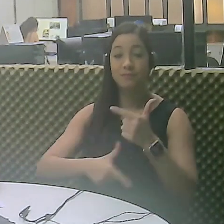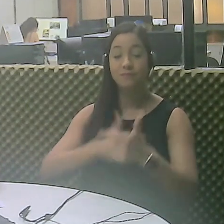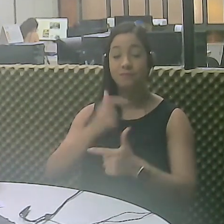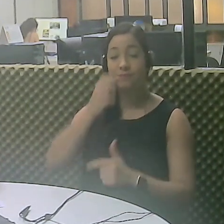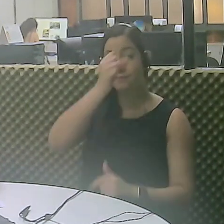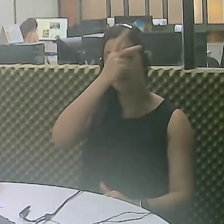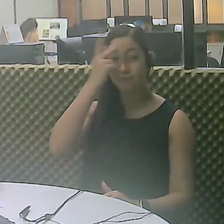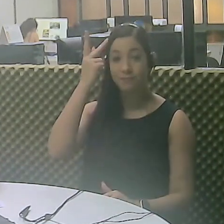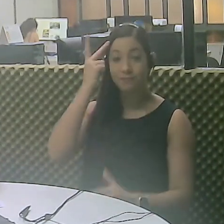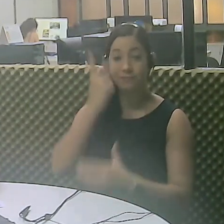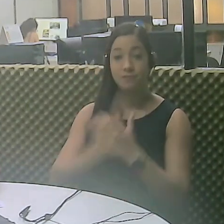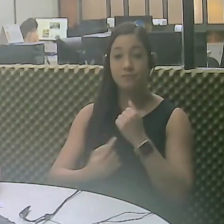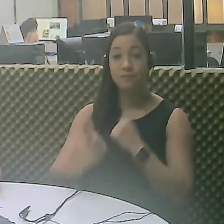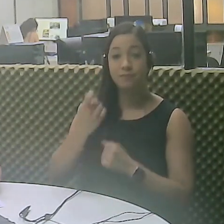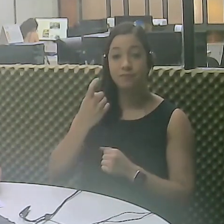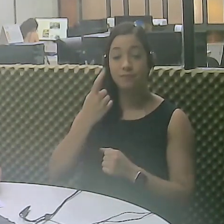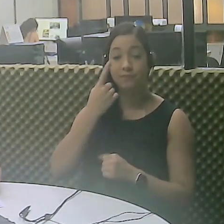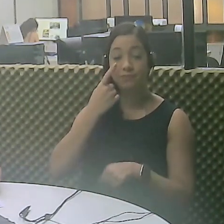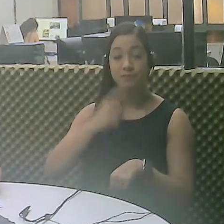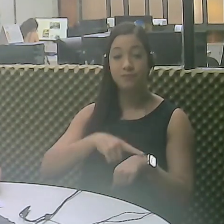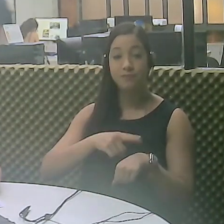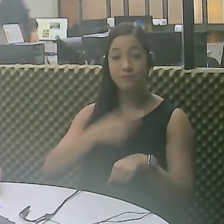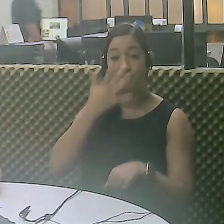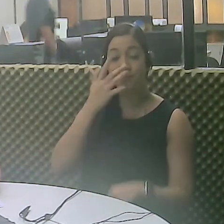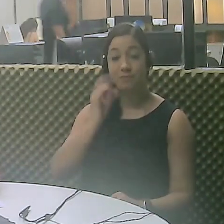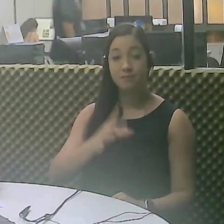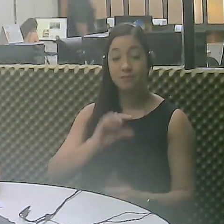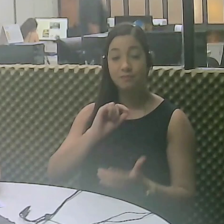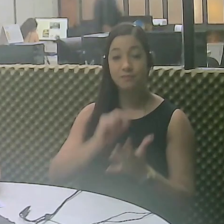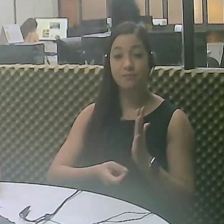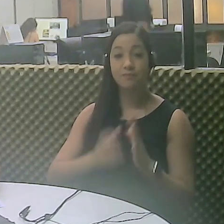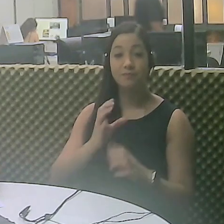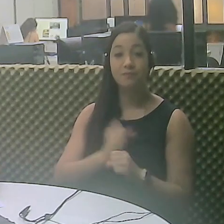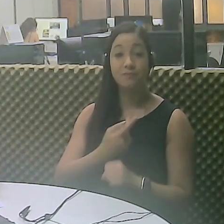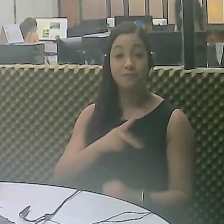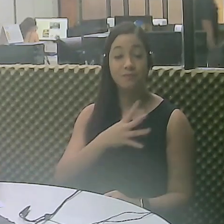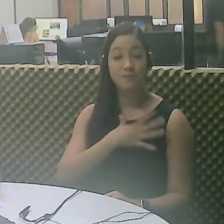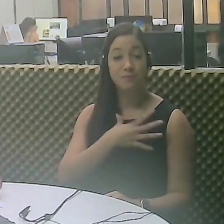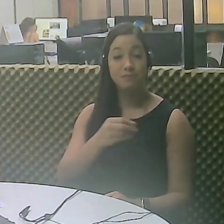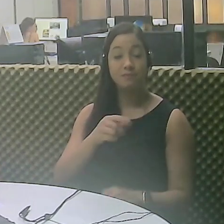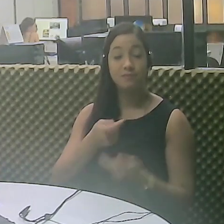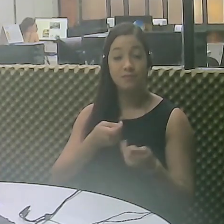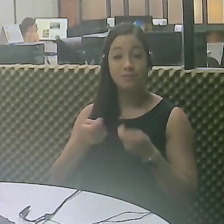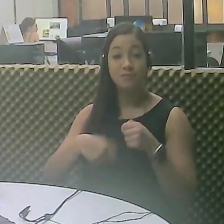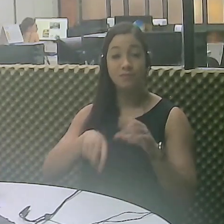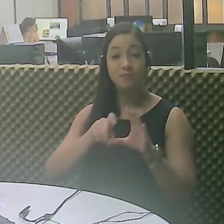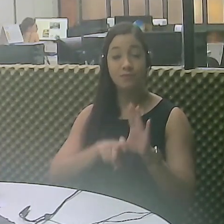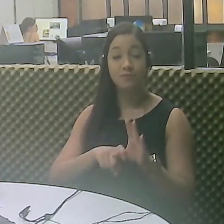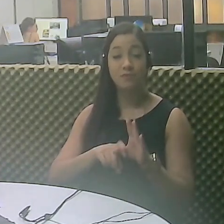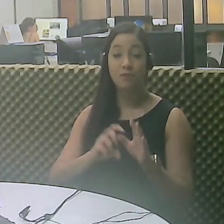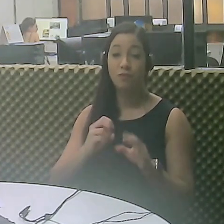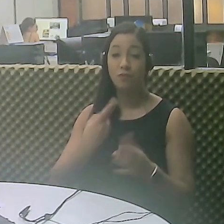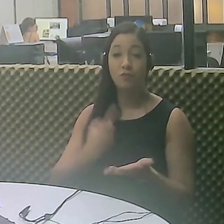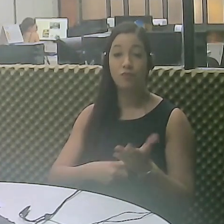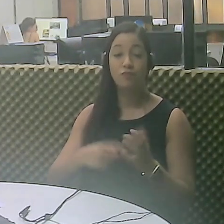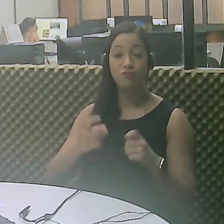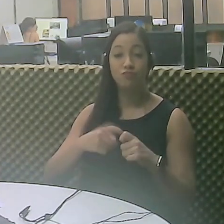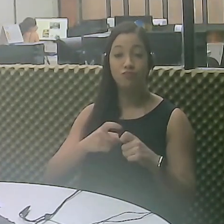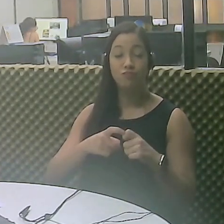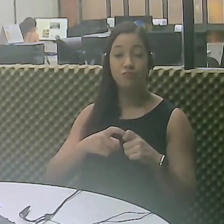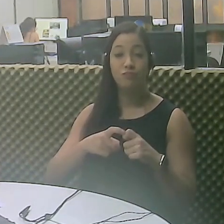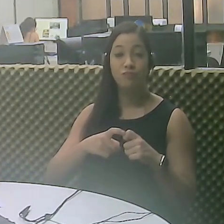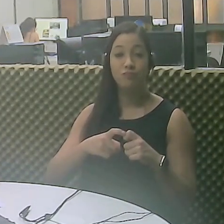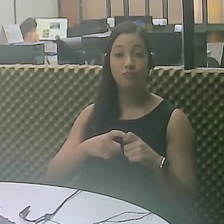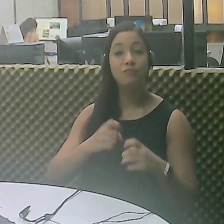só lugar. Você clica e acompanha horários da coleta de lixo, matrículas e notas dos filhos, negocia débitos ou marca uma consulta.